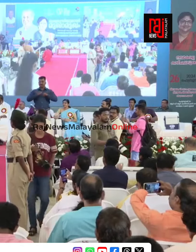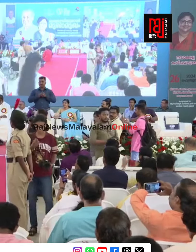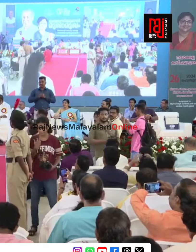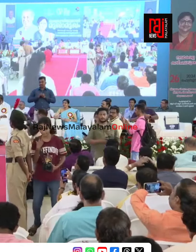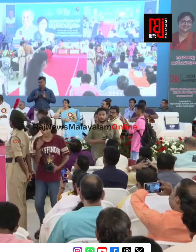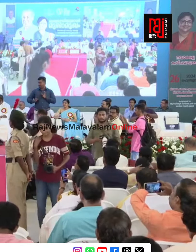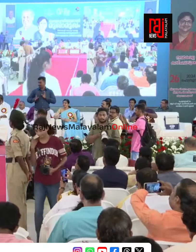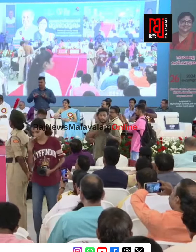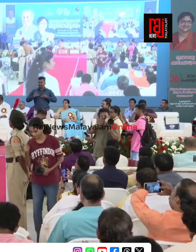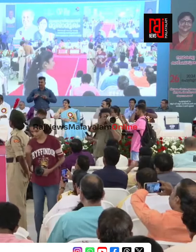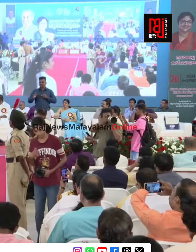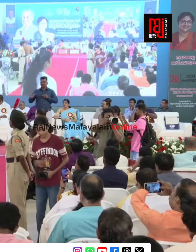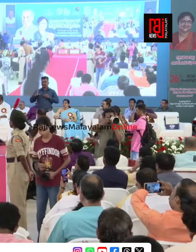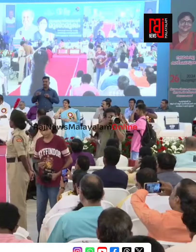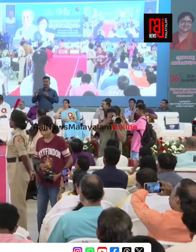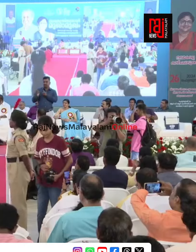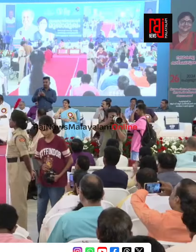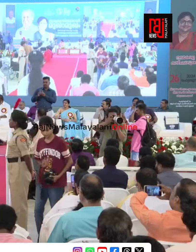ഭിന്നശേഷിയുള്ളവരെ കൂടി